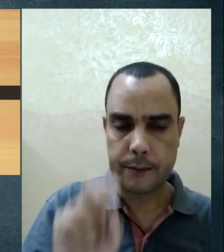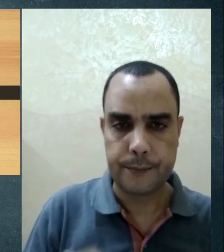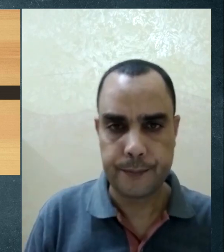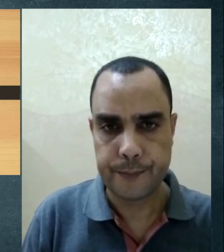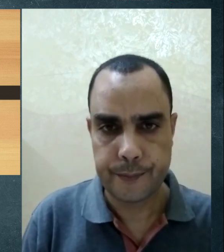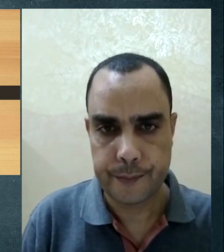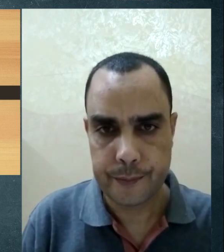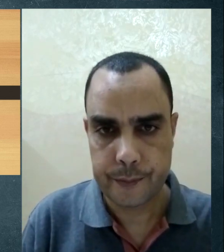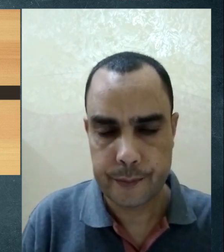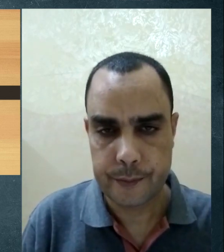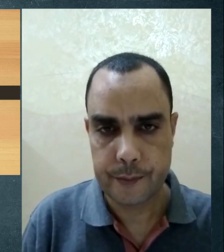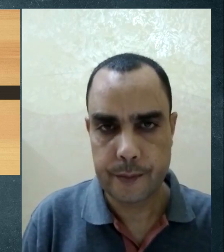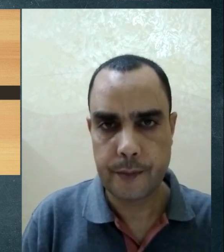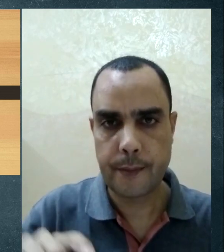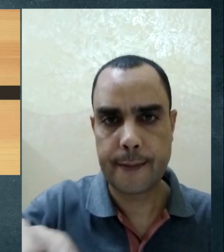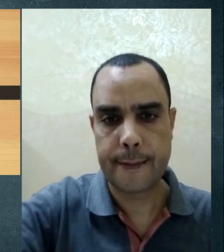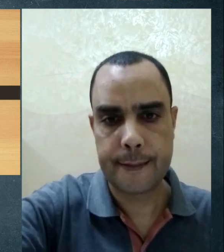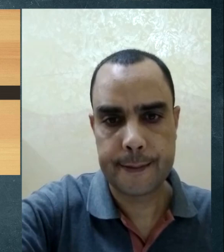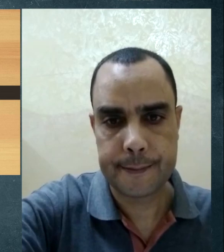استعارة.